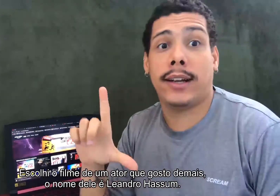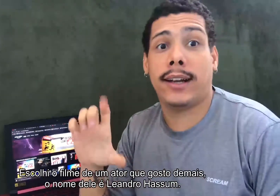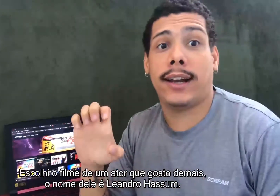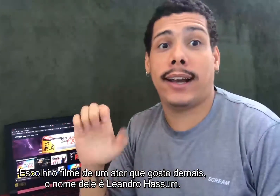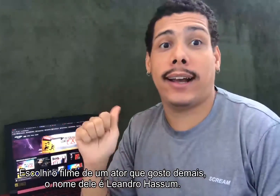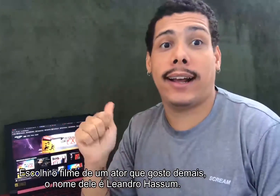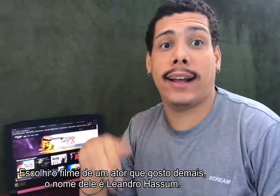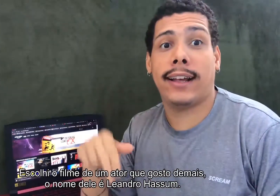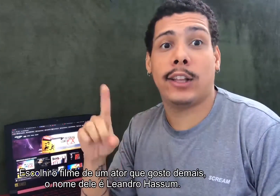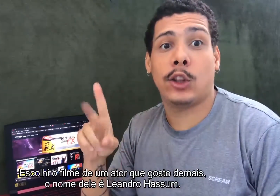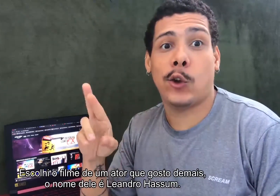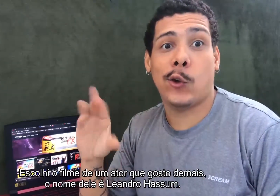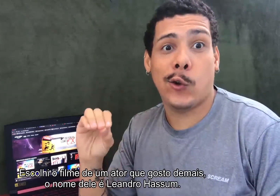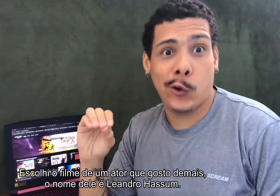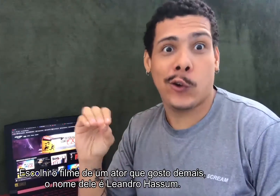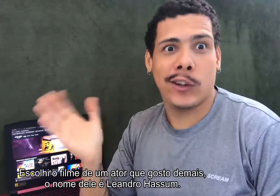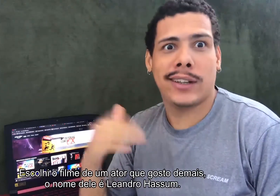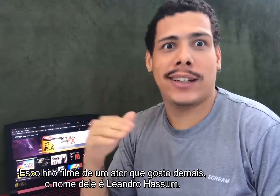dele é Leandro Hassum.